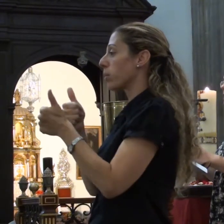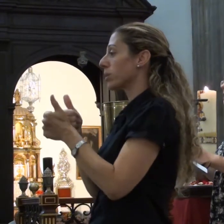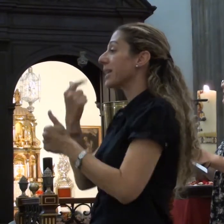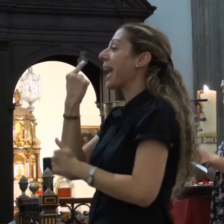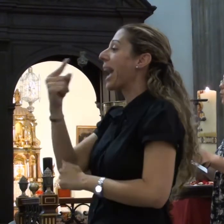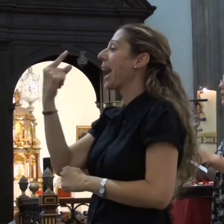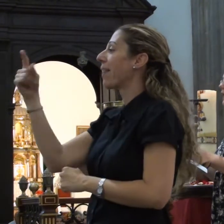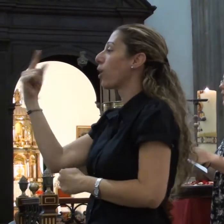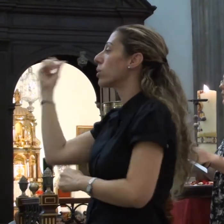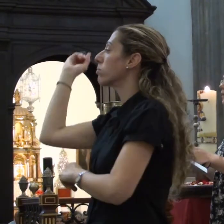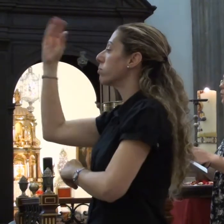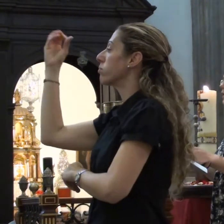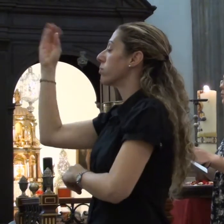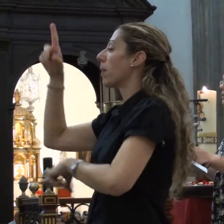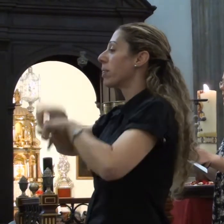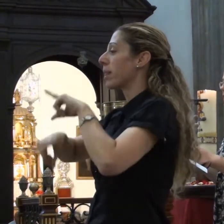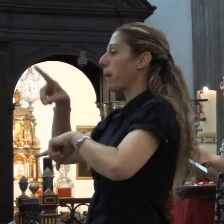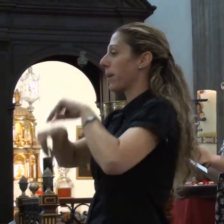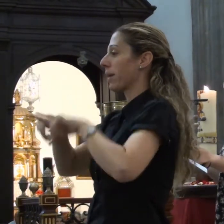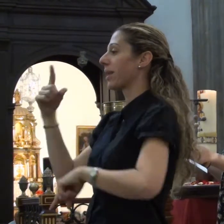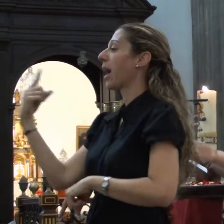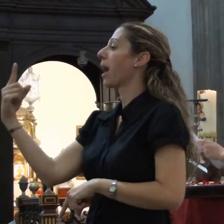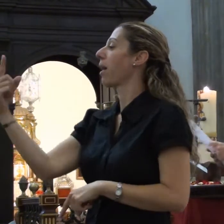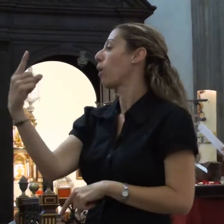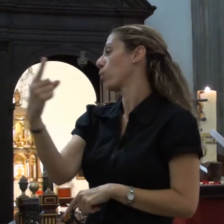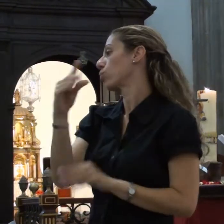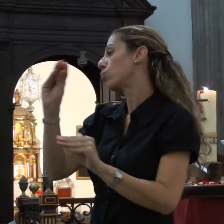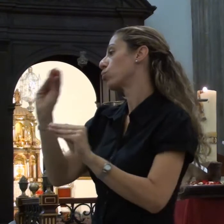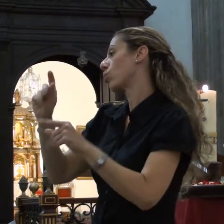manifestará Según el espíritu le conceda